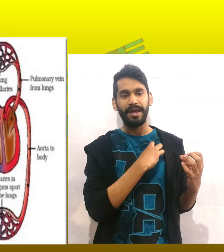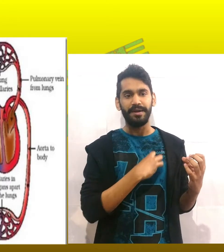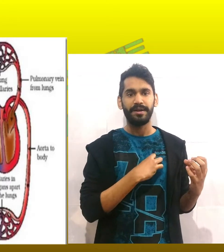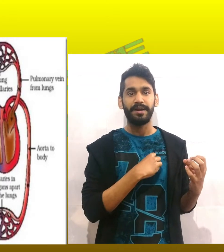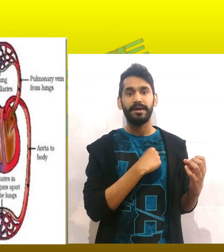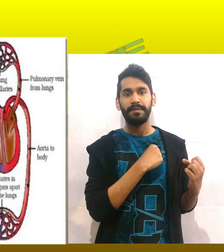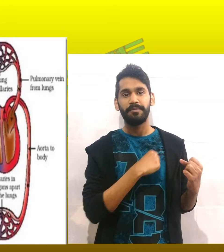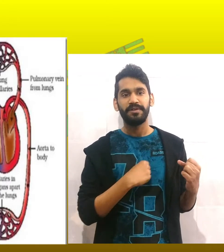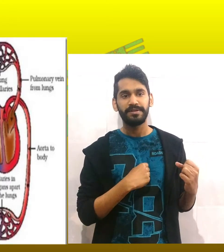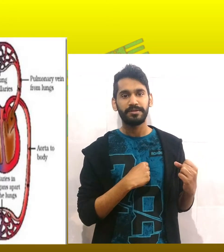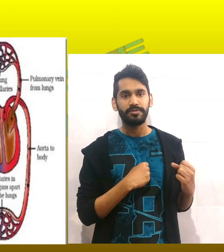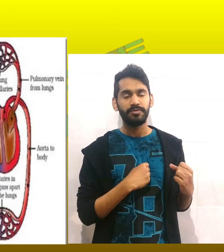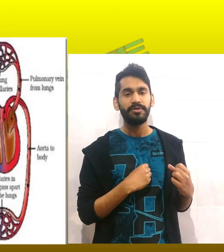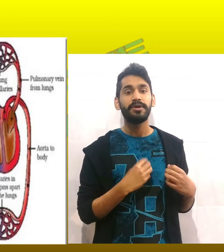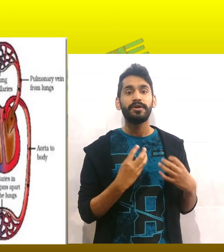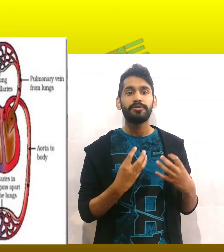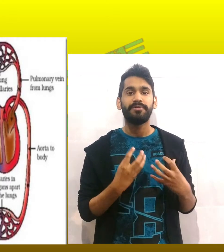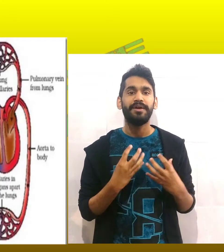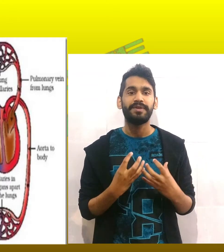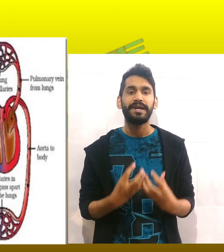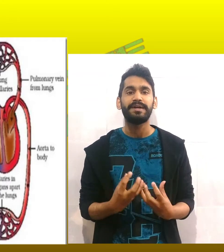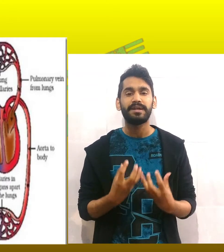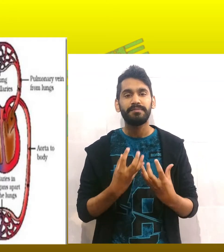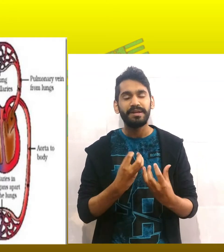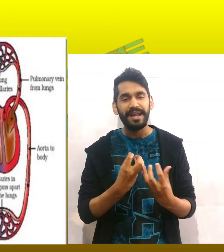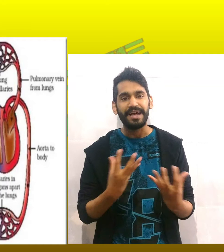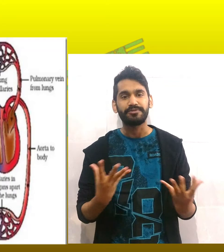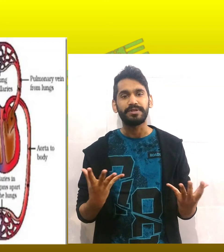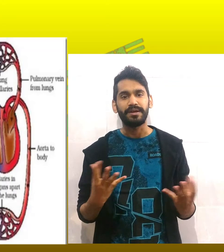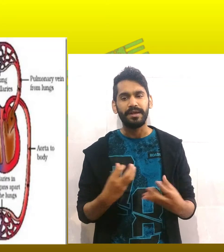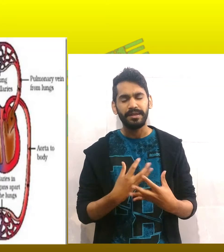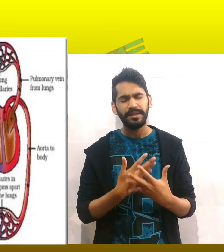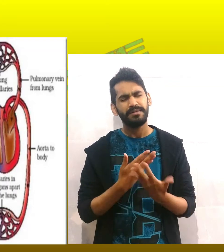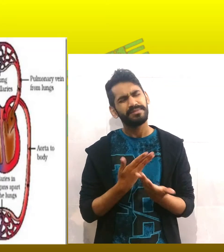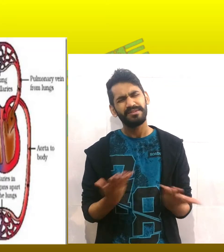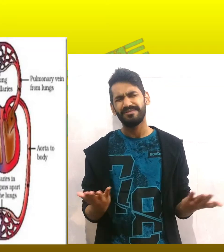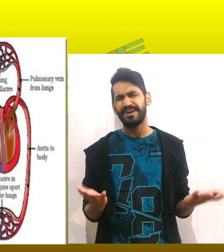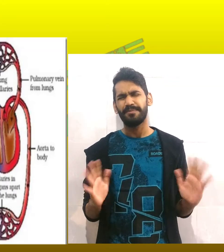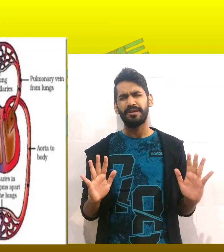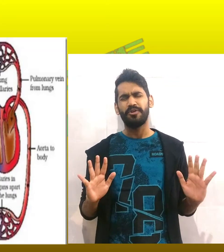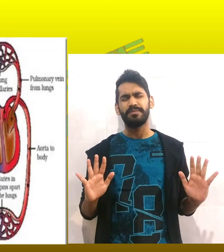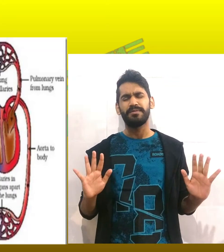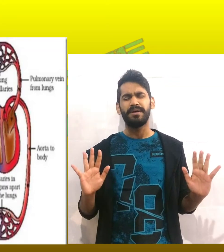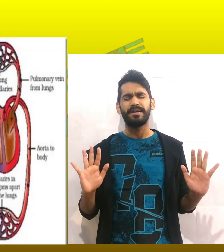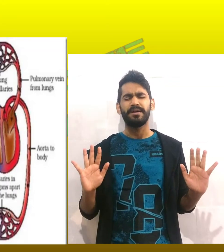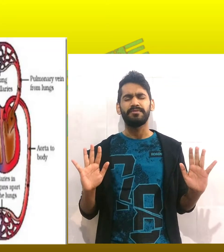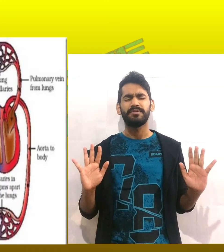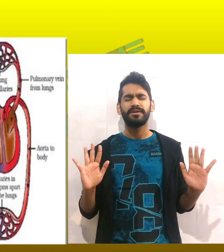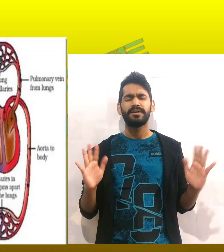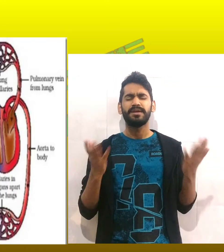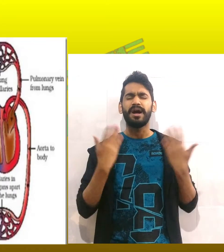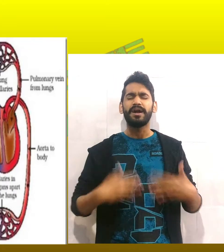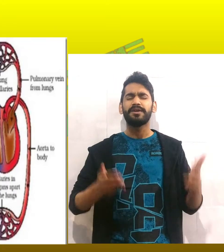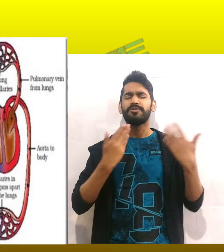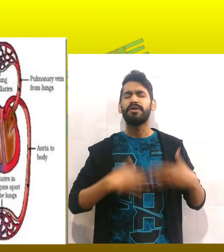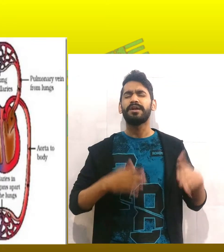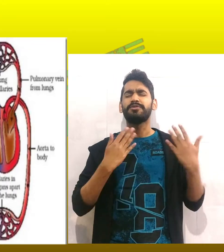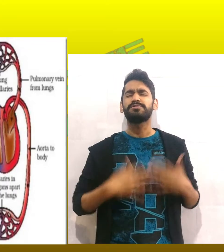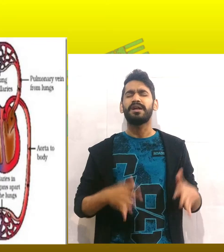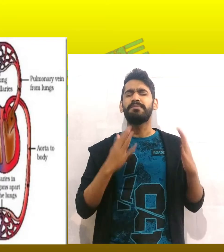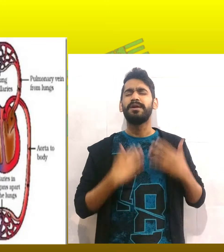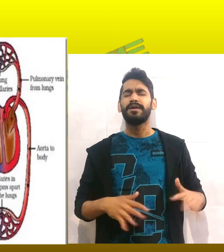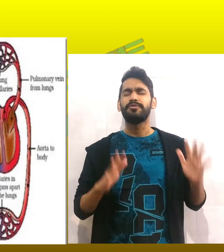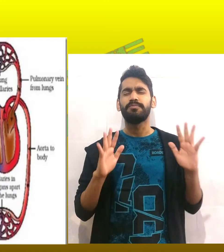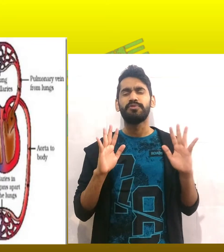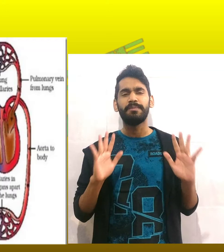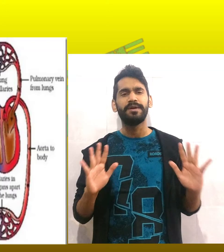में ब्लड एंटर करेगा पल्मोनरी वेन्स के थ्रू तो लेफ्ट एट्रियम रिलैक्स हो जाएगा, यानी कि अपना नॉर्मल बैठा है वो, कि आने दो